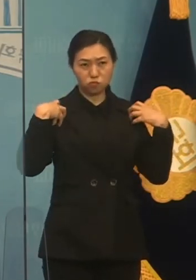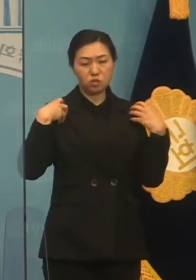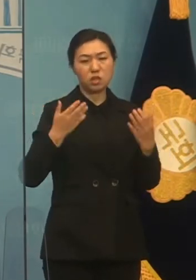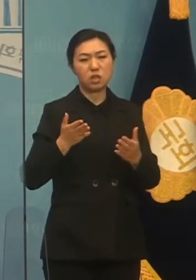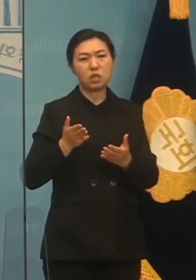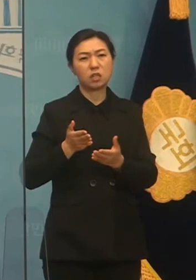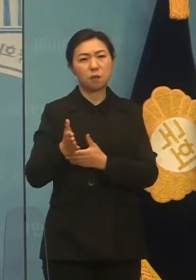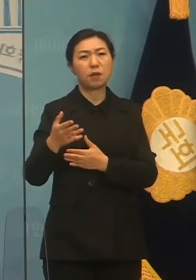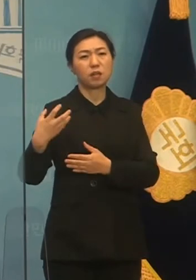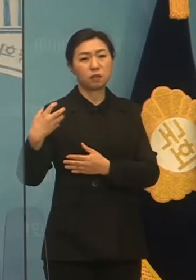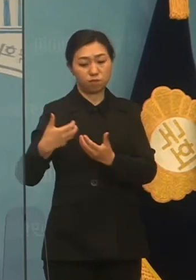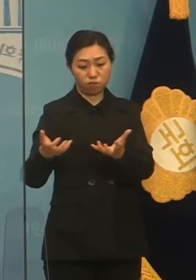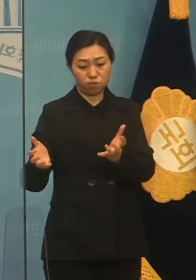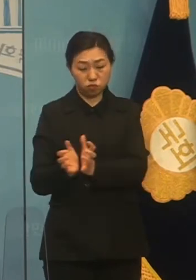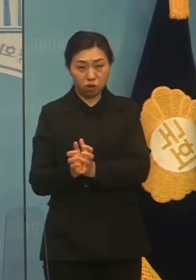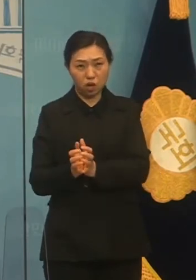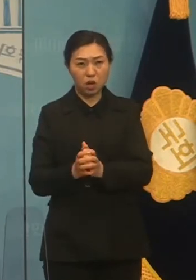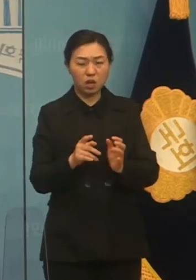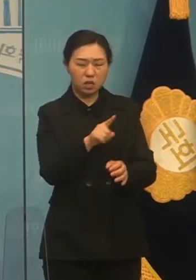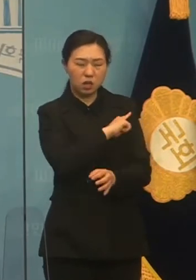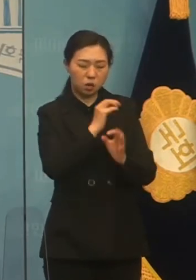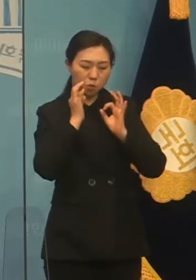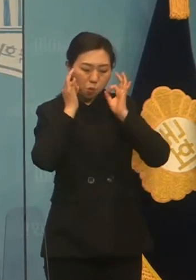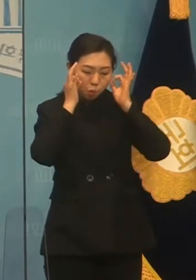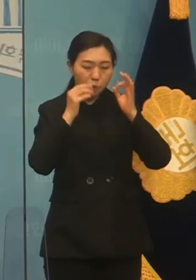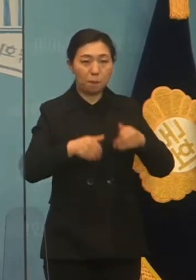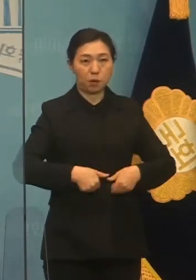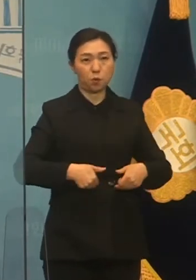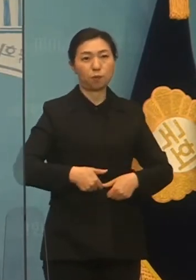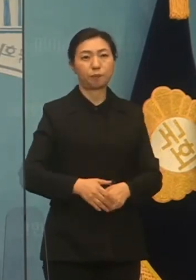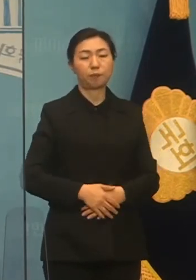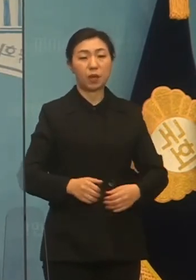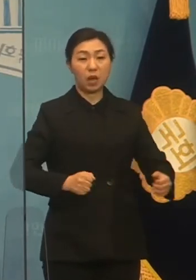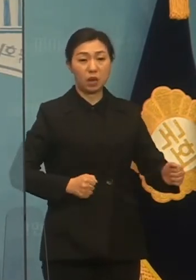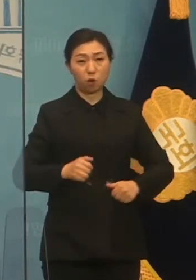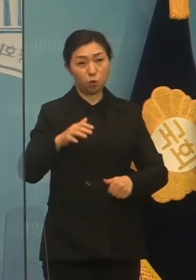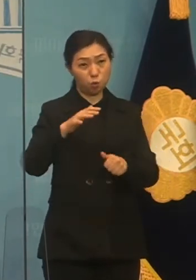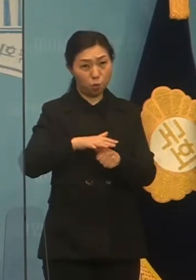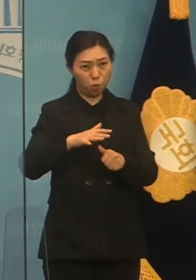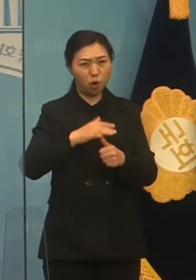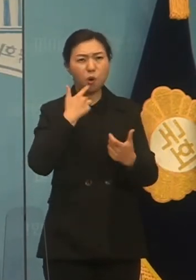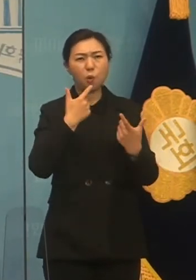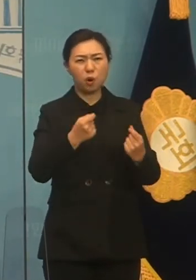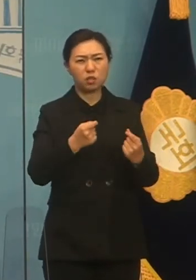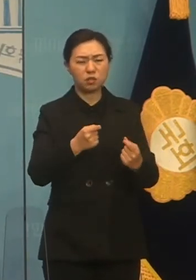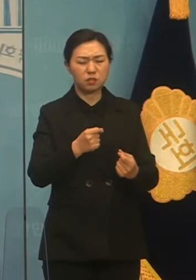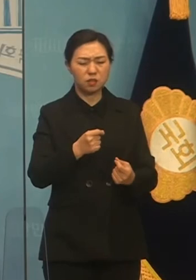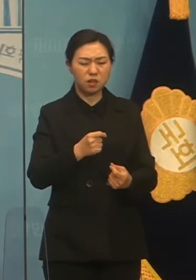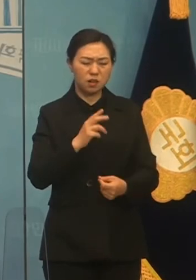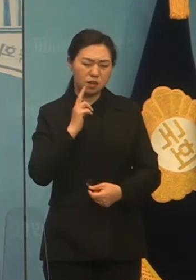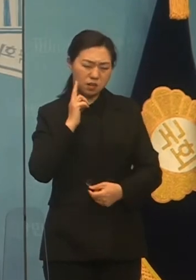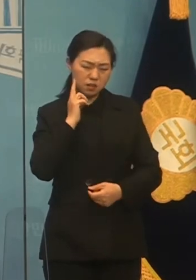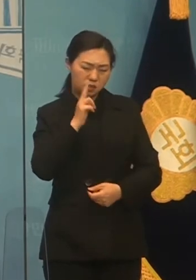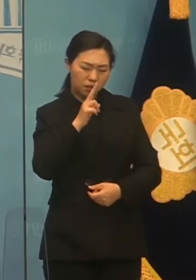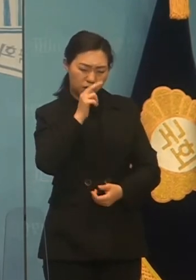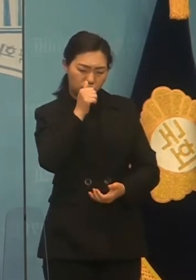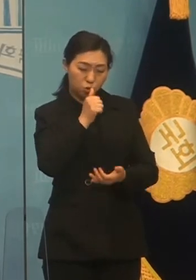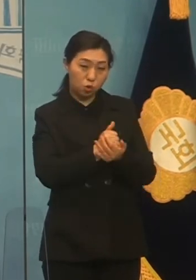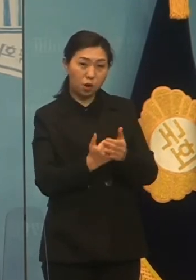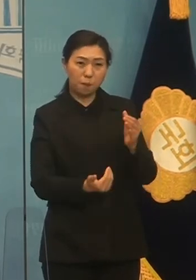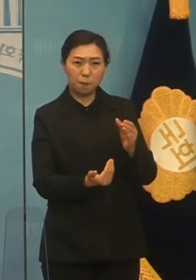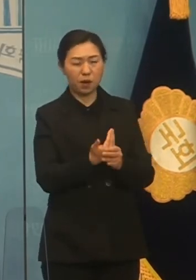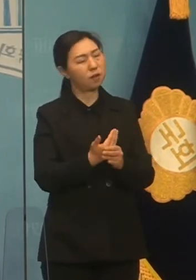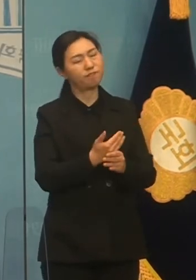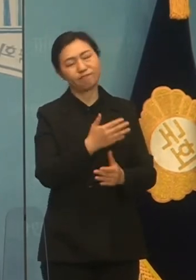다해야 할 것입니다. 개구리 소년 사건과 같은 비극은 두 번 다시 반복되지 않아야 합니다. 가족을